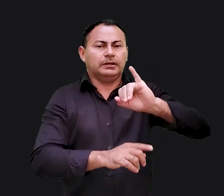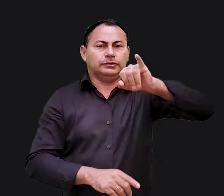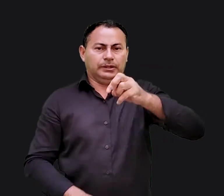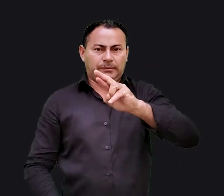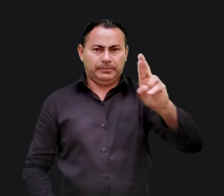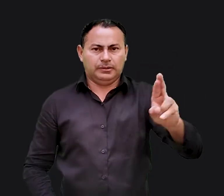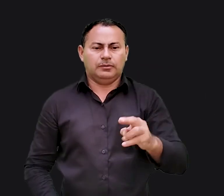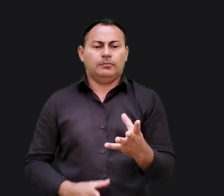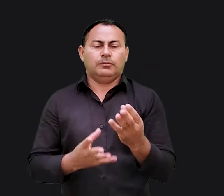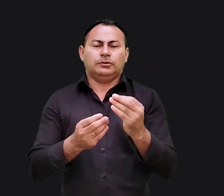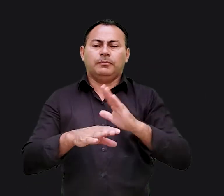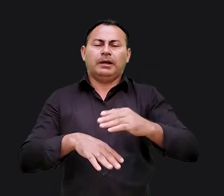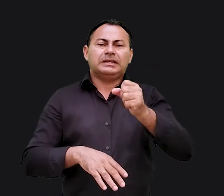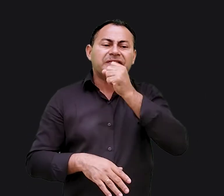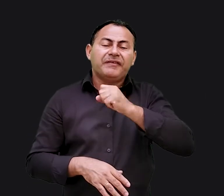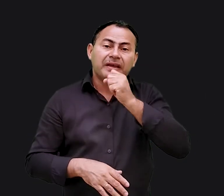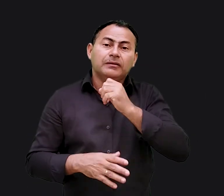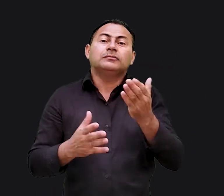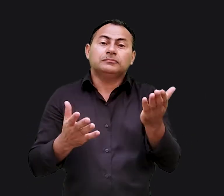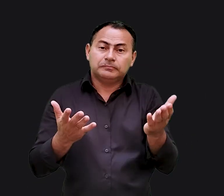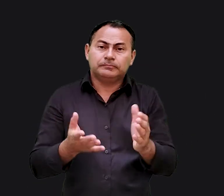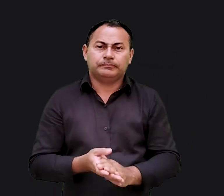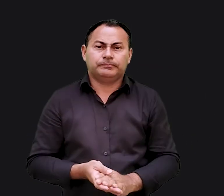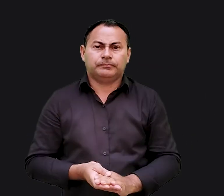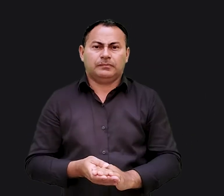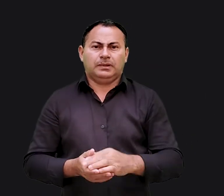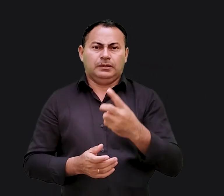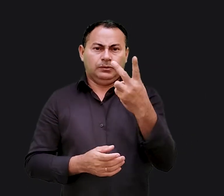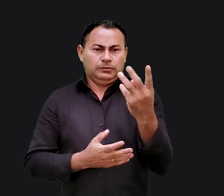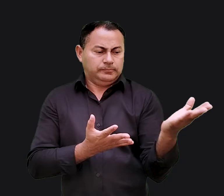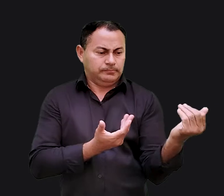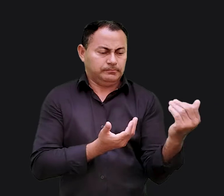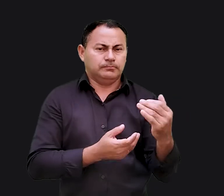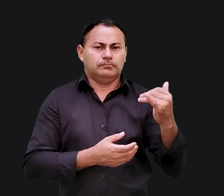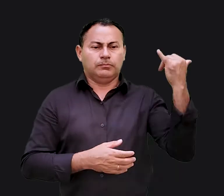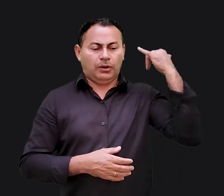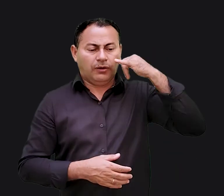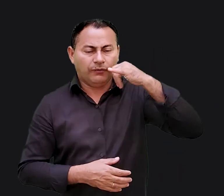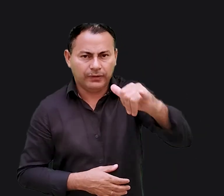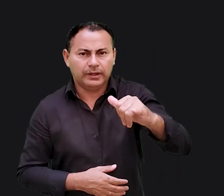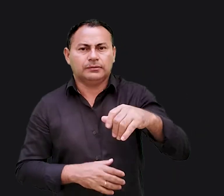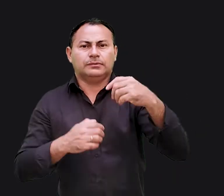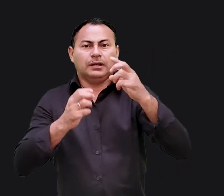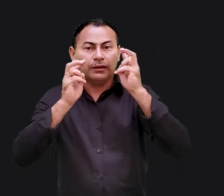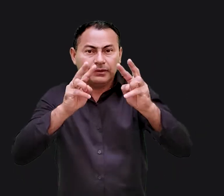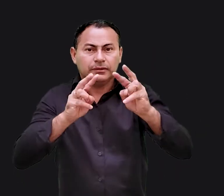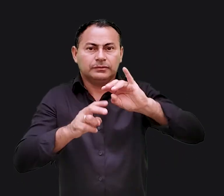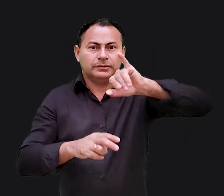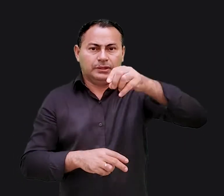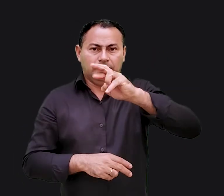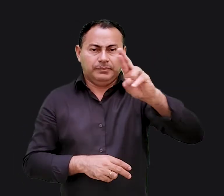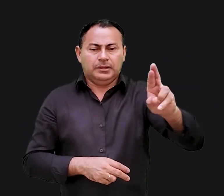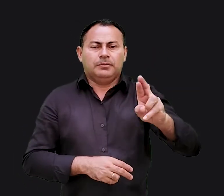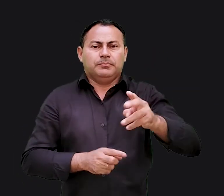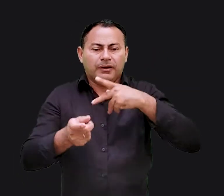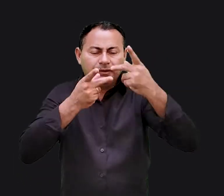por Jeremias, muito mais velho que eles. Esses 2 jovens profetas devem ter ouvido Jeremias